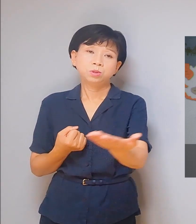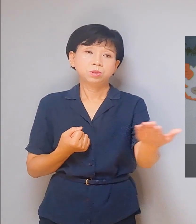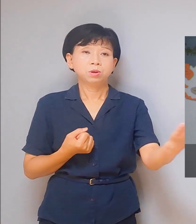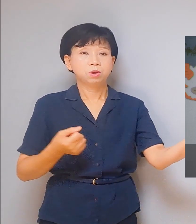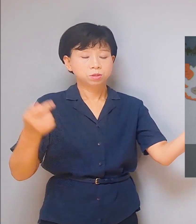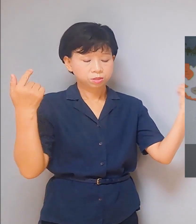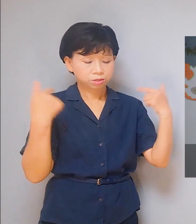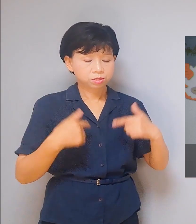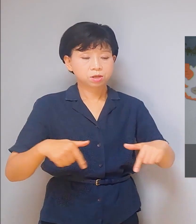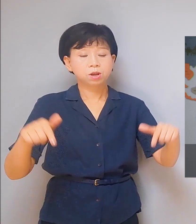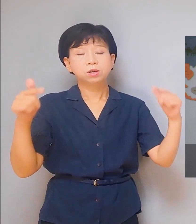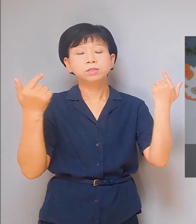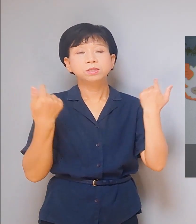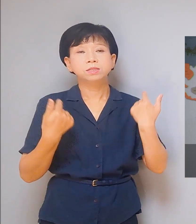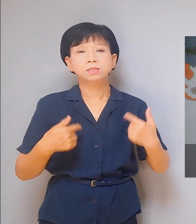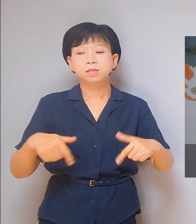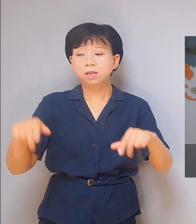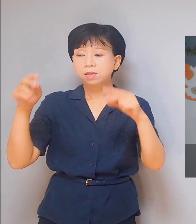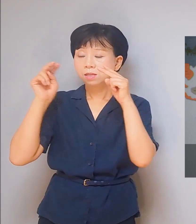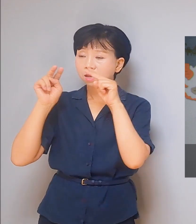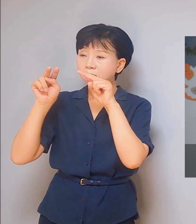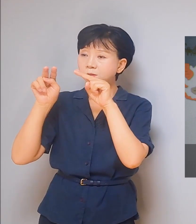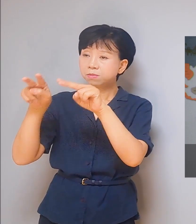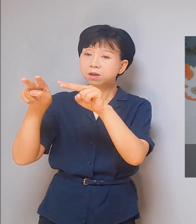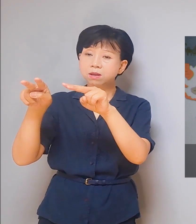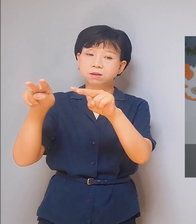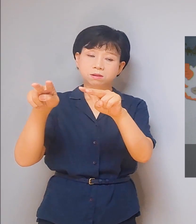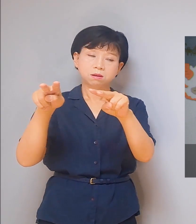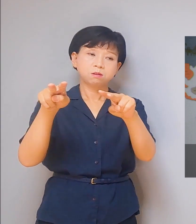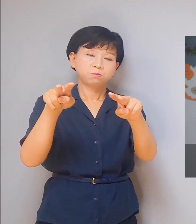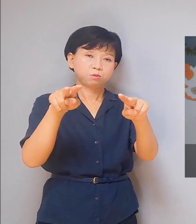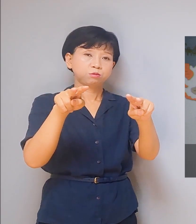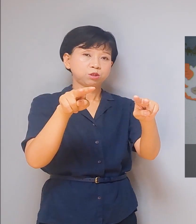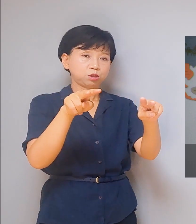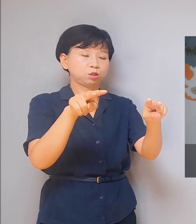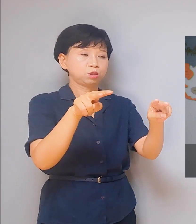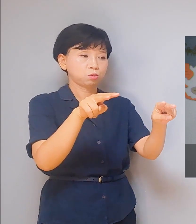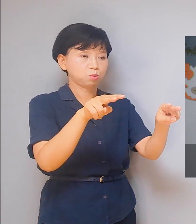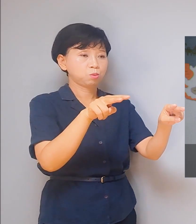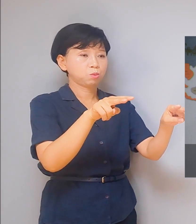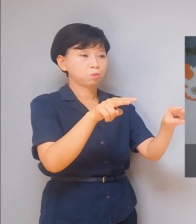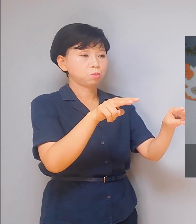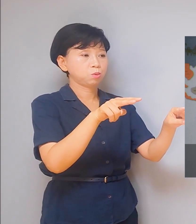눈으로 너를 어느 때나